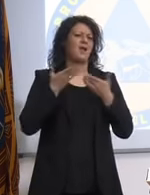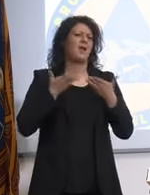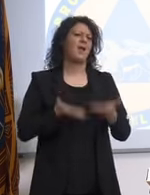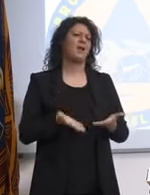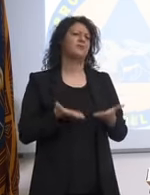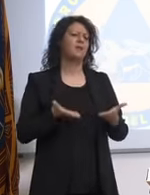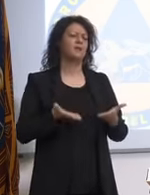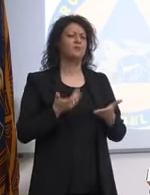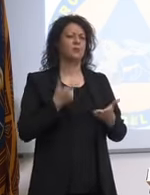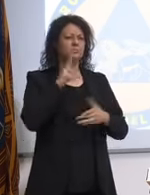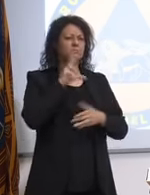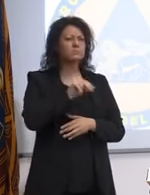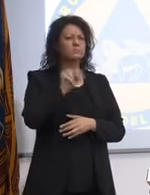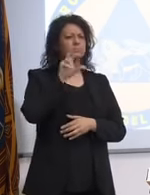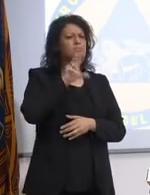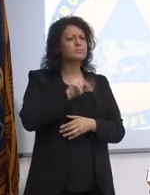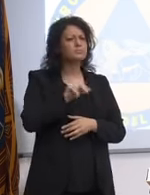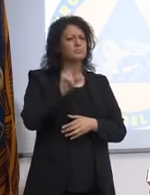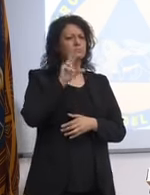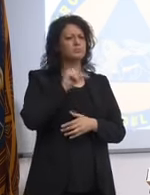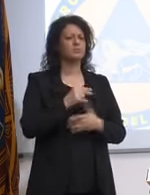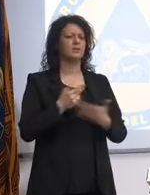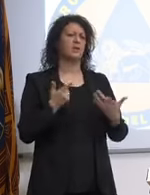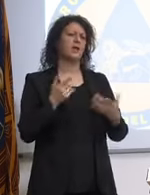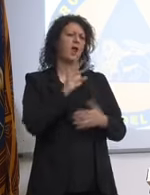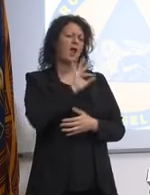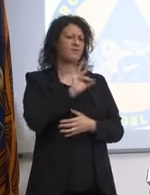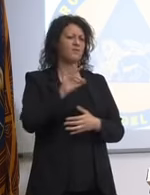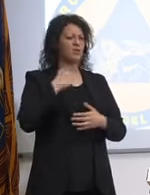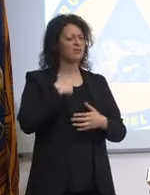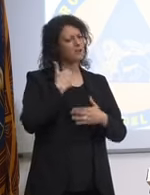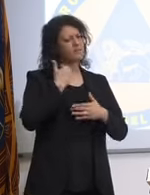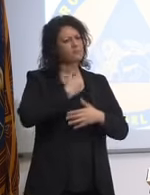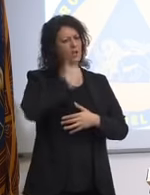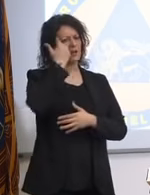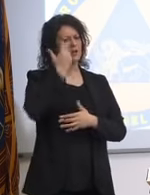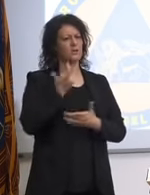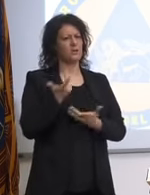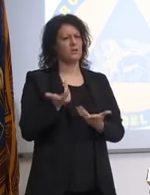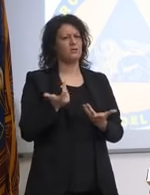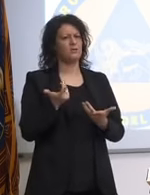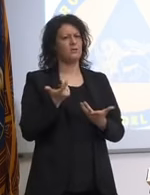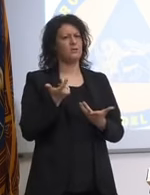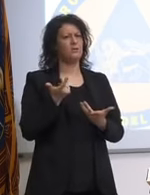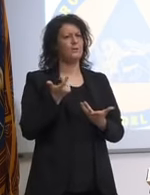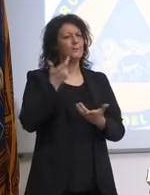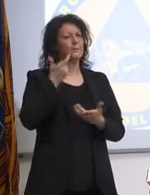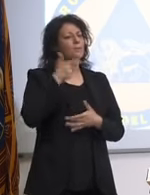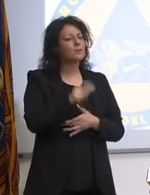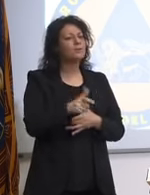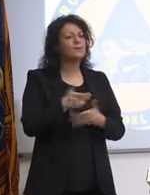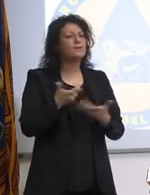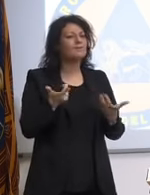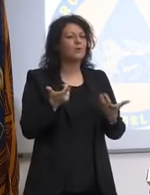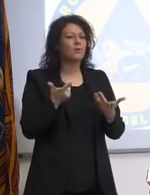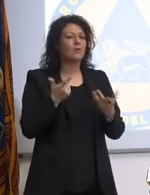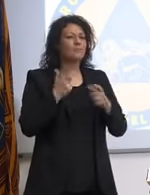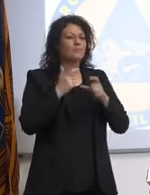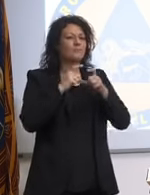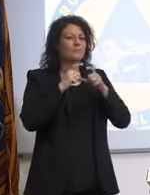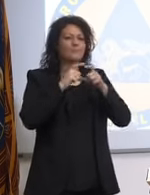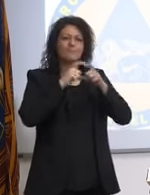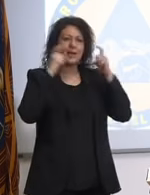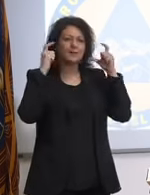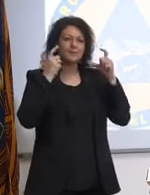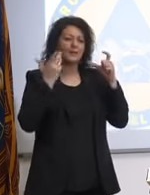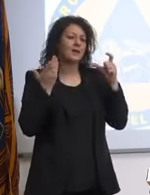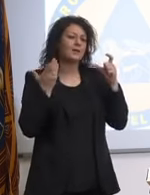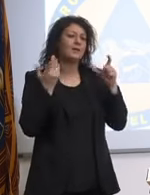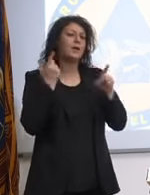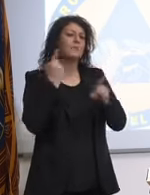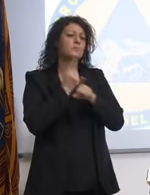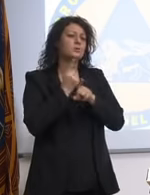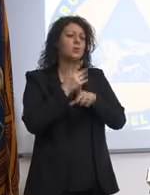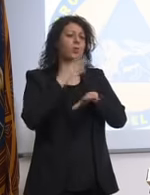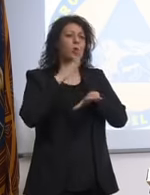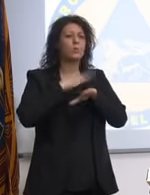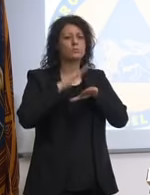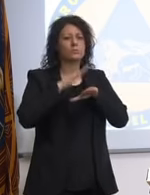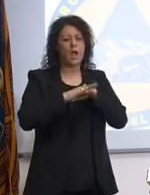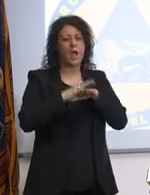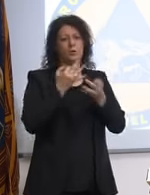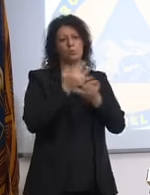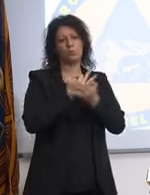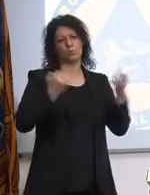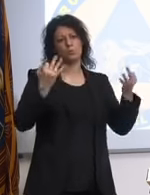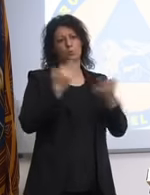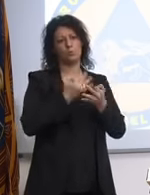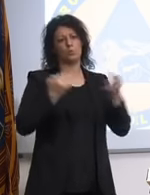per me, perché a volte provo anche imbarazzo. E la mascherina va anche poi, come si dice, indossata nella maniera migliore, cioè come